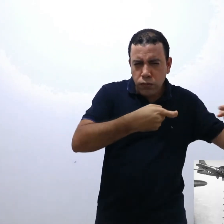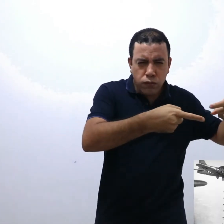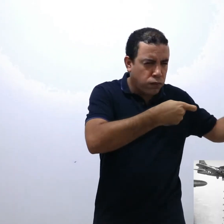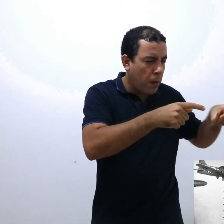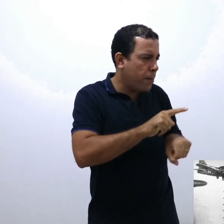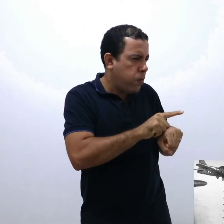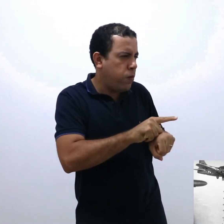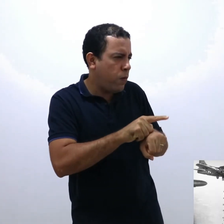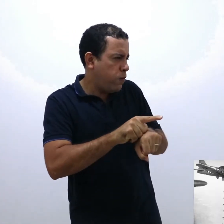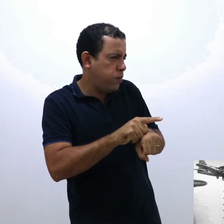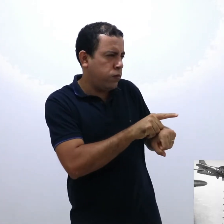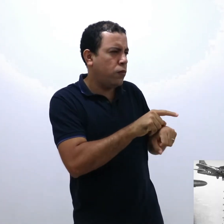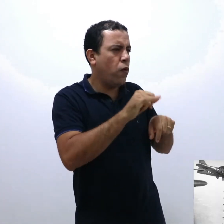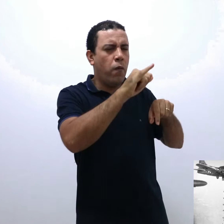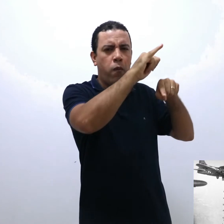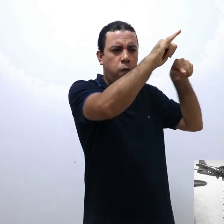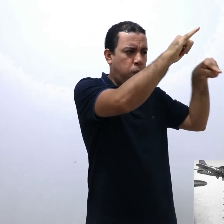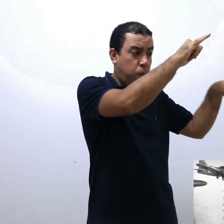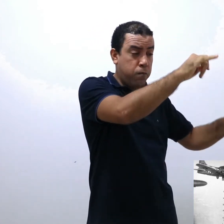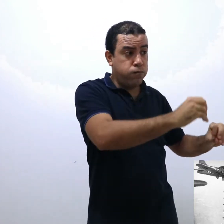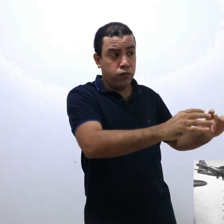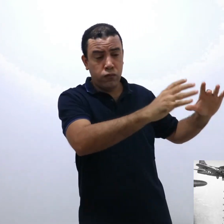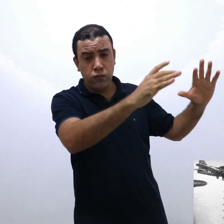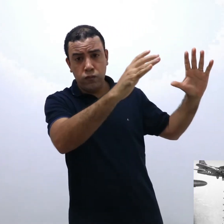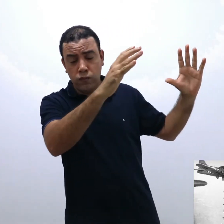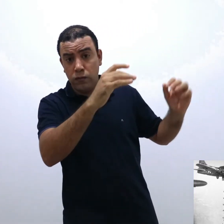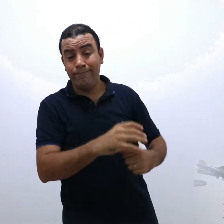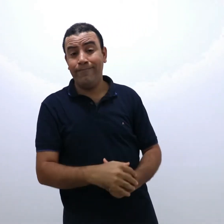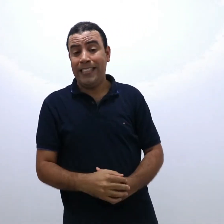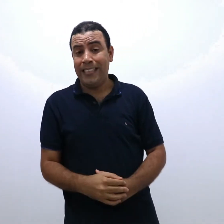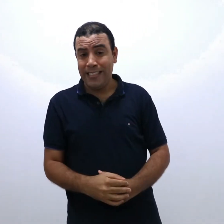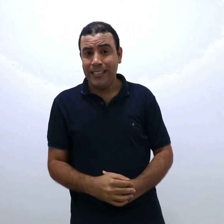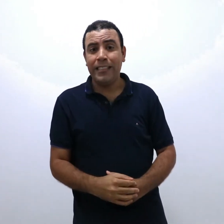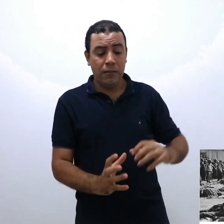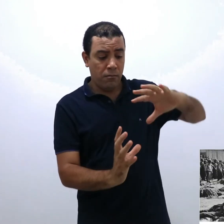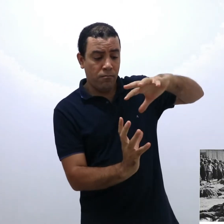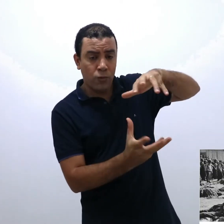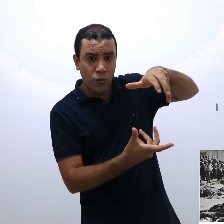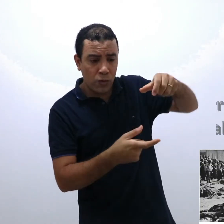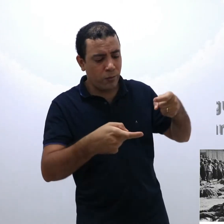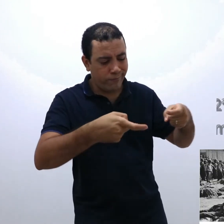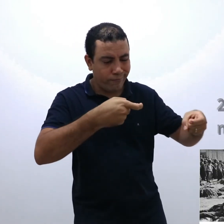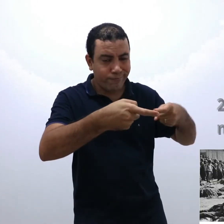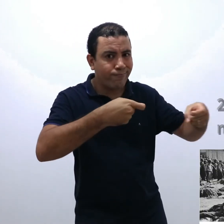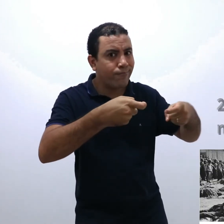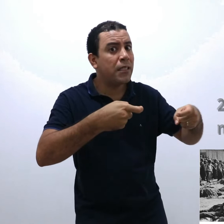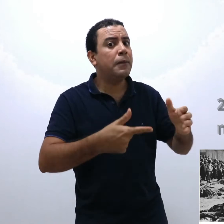Essa guerra, utilizando canhões, ogivas poderosas, lançadas até dos aviões. Foi